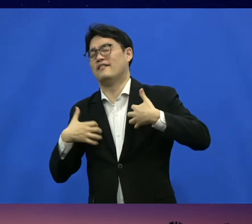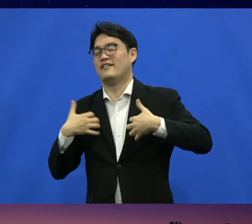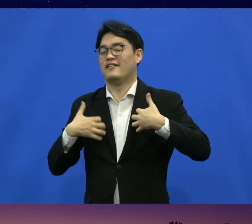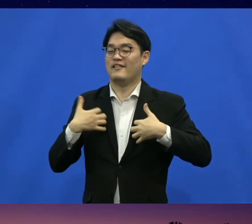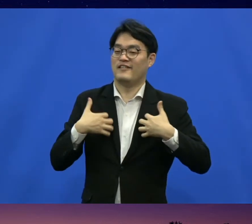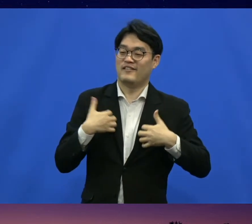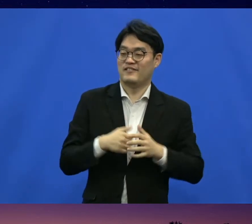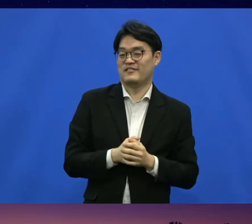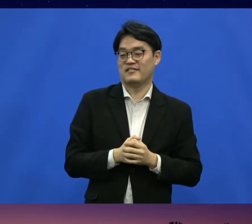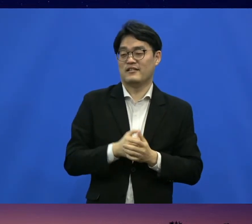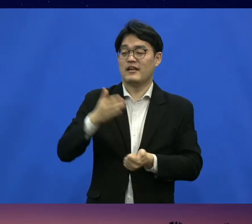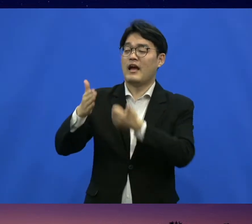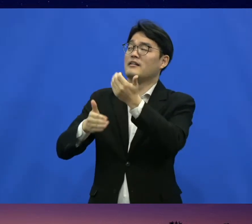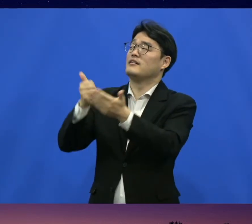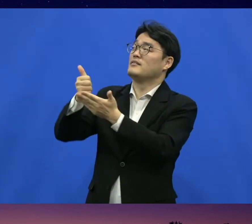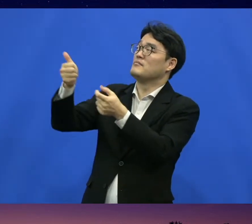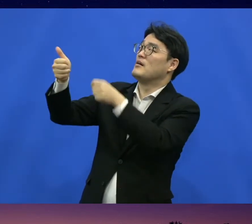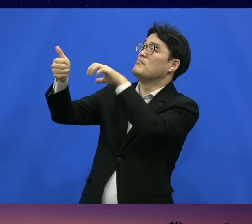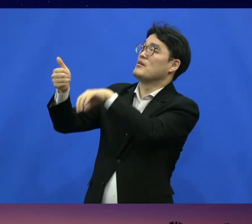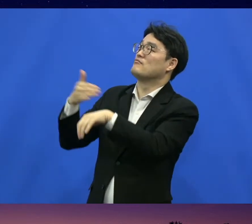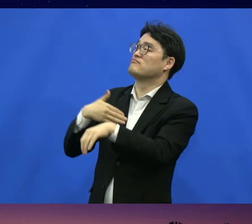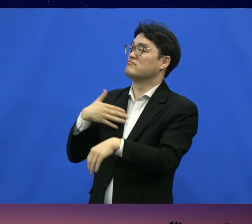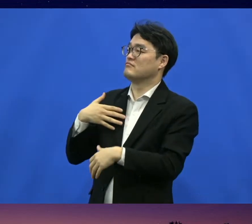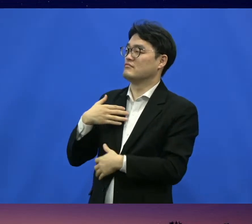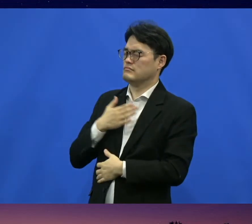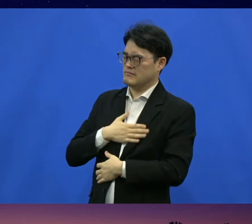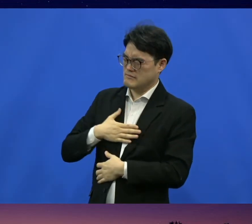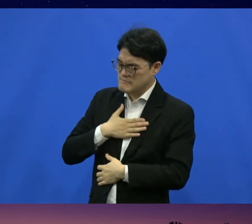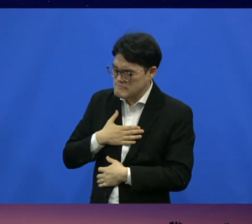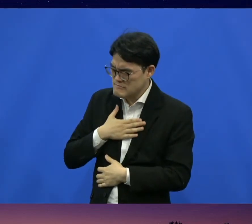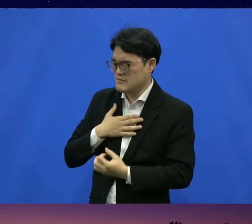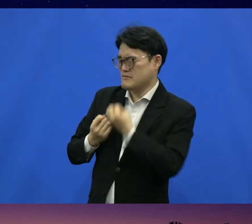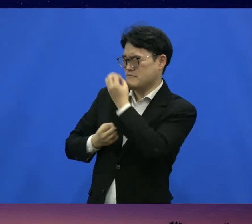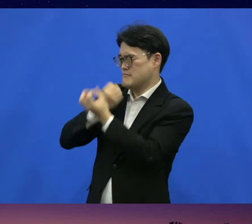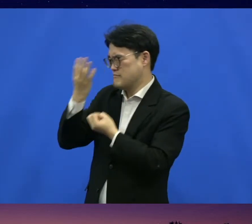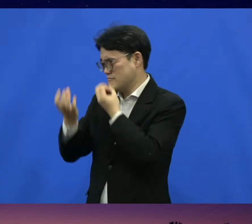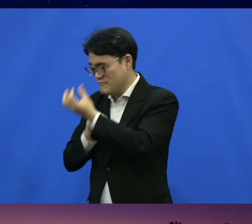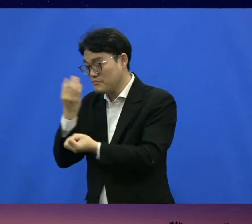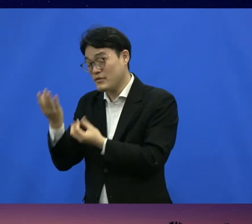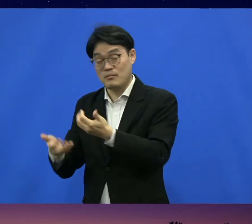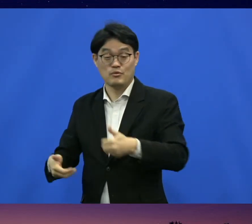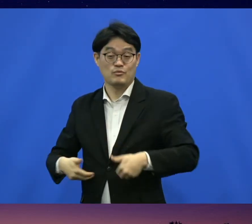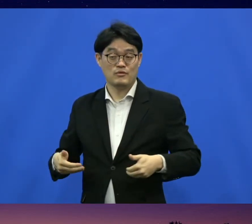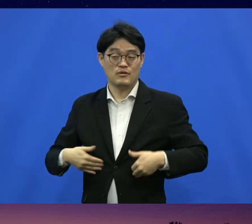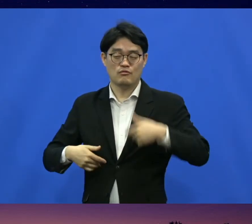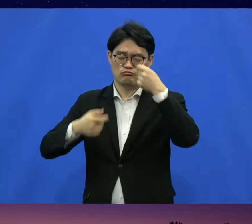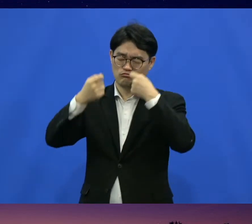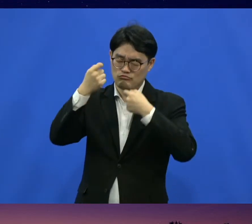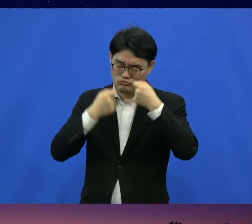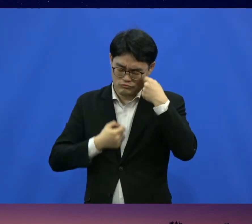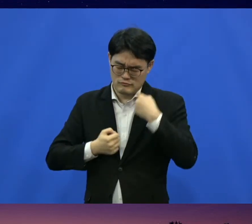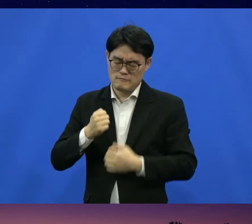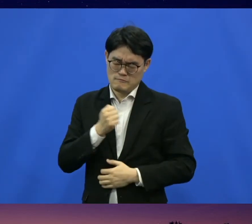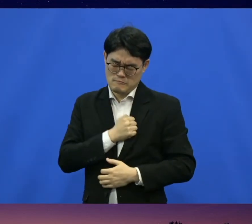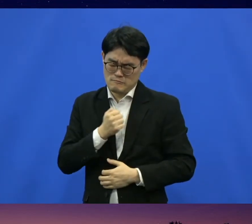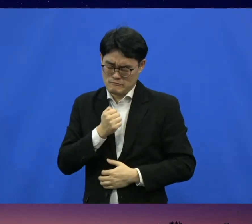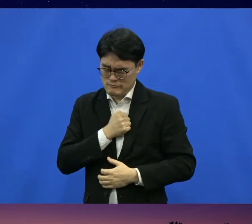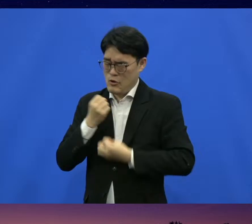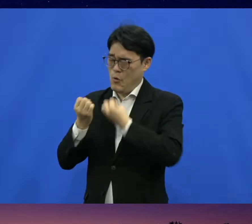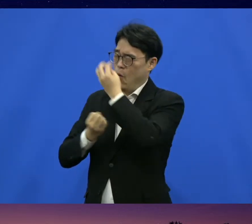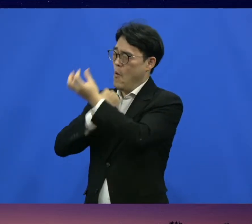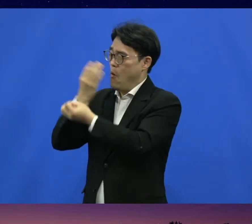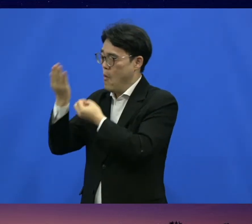울고 하나님 앞에 울면 되잖아요, 그렇죠? 펑펑 울고 그 눈물도 굉장히 중요해요. 눈물도 어떤 분은 하도 오래